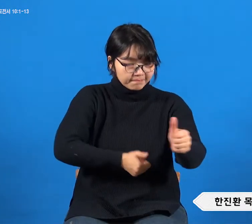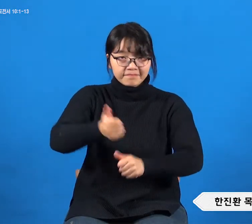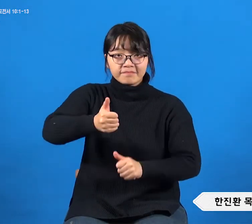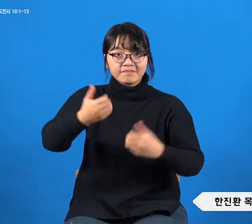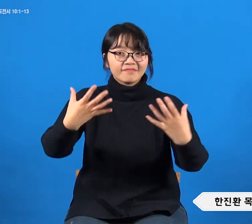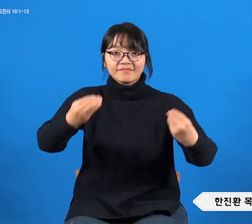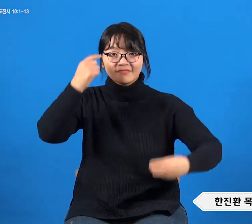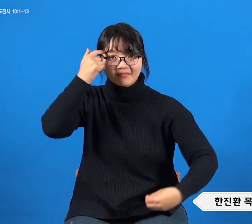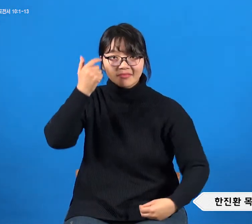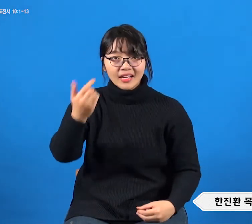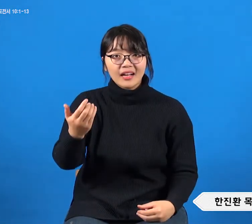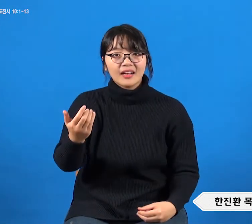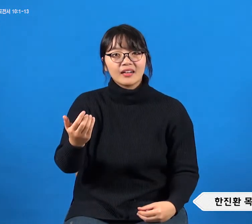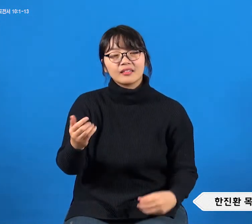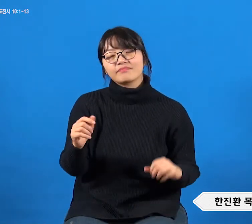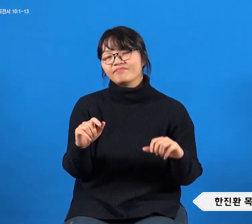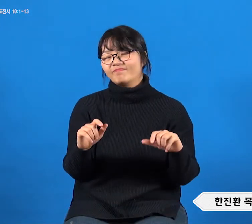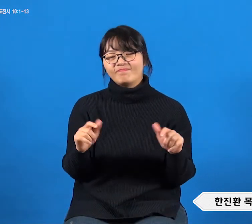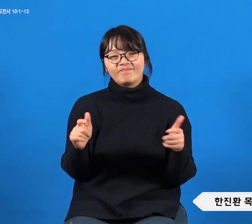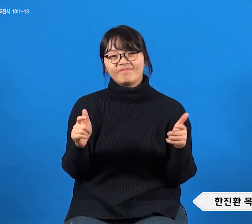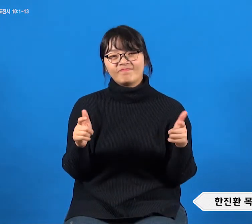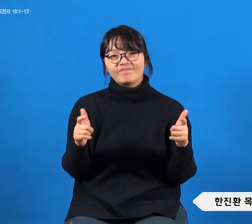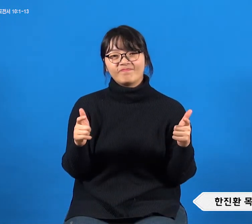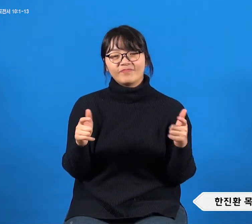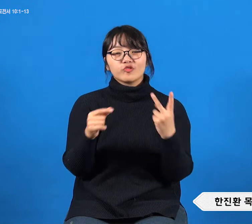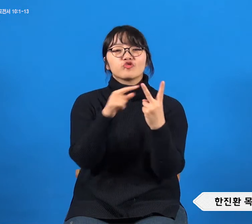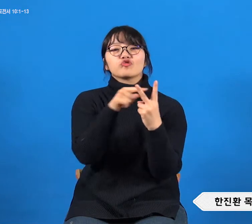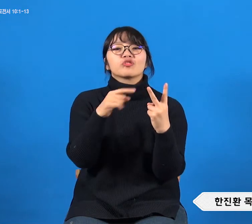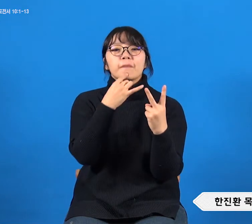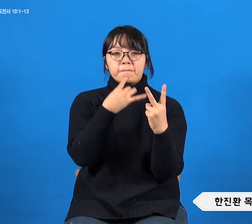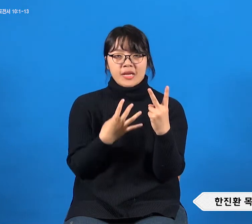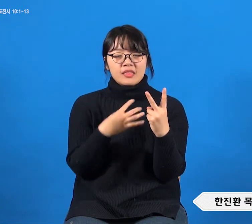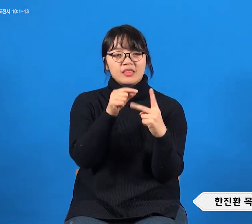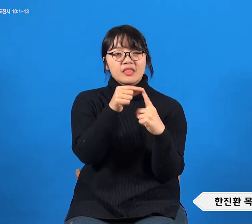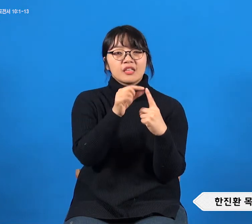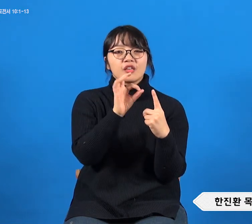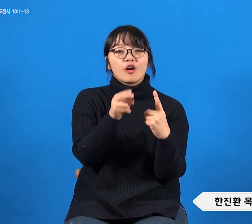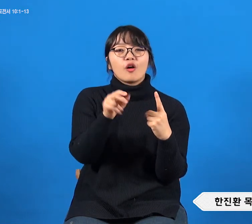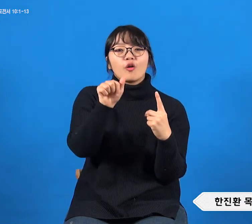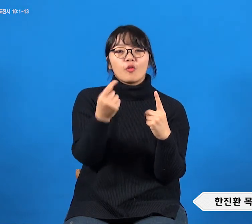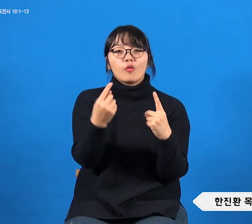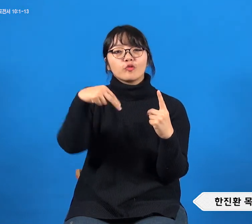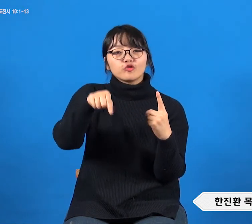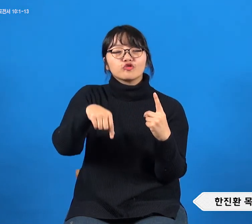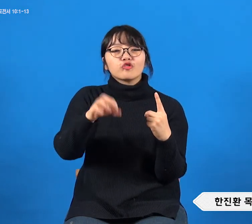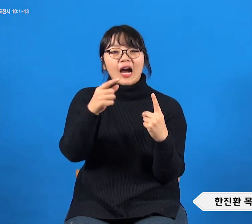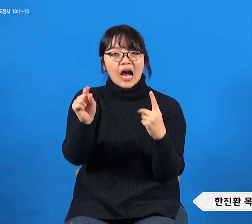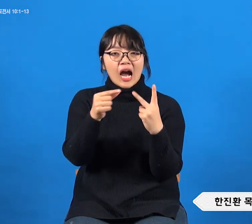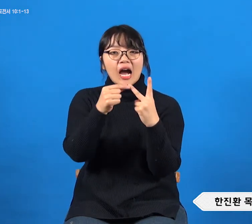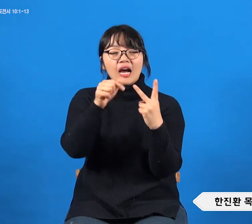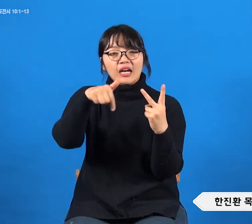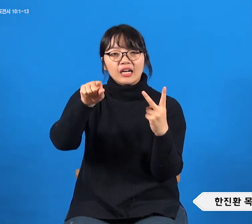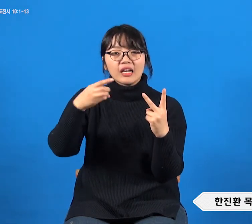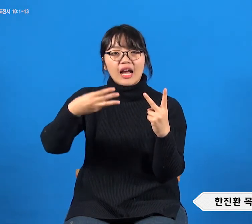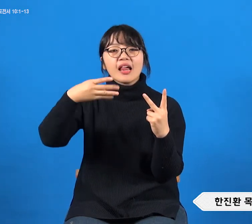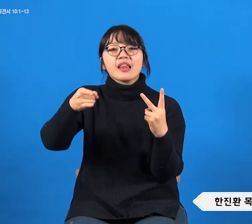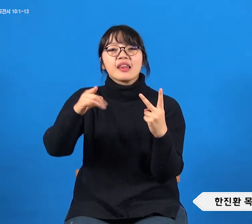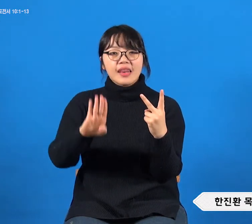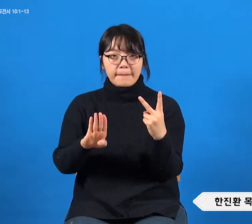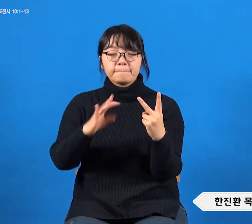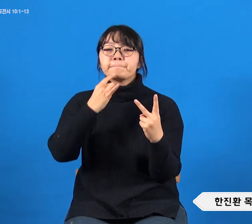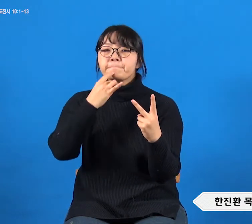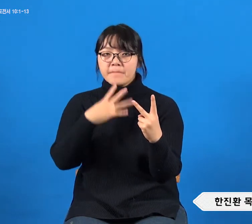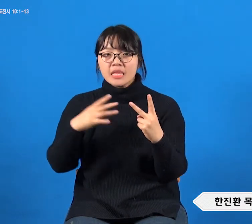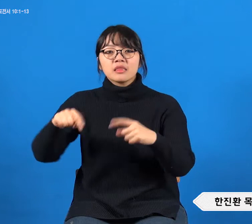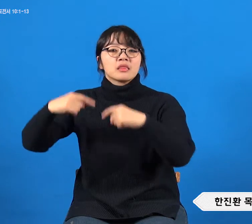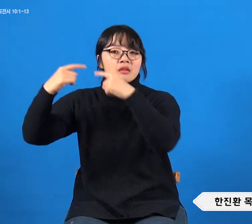했습니까? 아니죠. 여호수아와 갈렙 두 사람만 빼고는 전부 그 광야에서